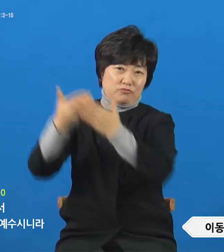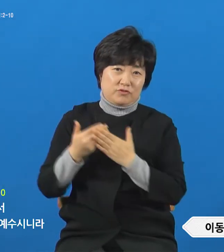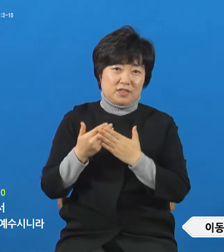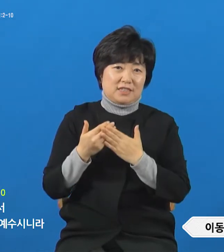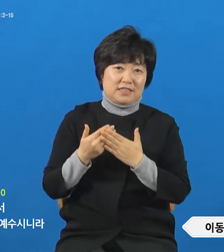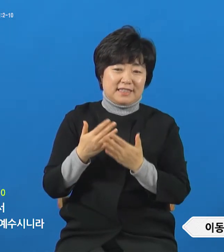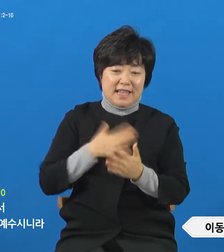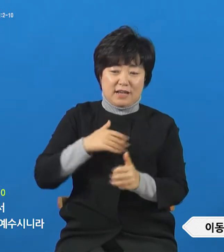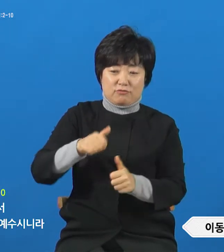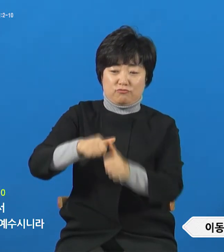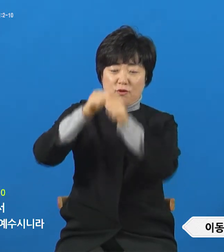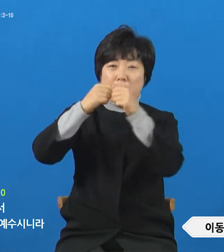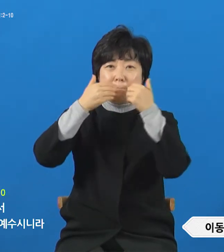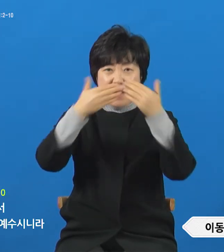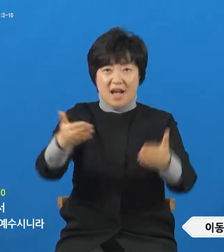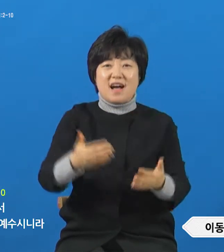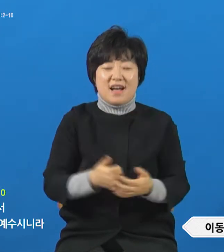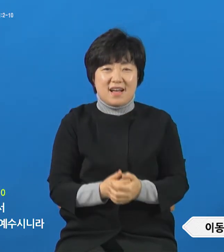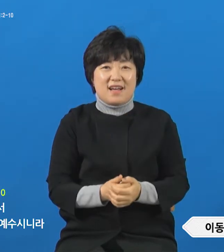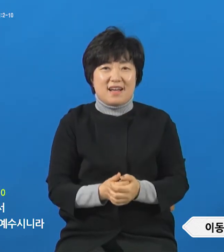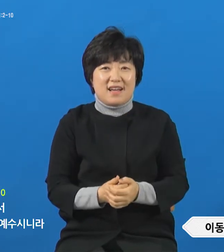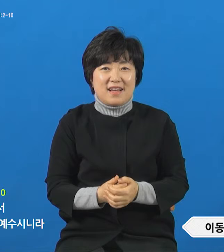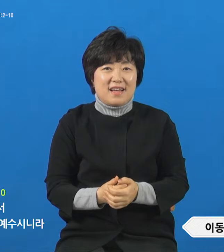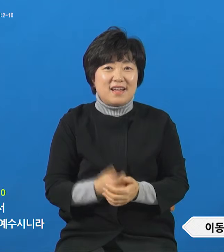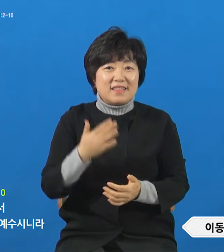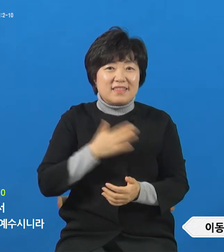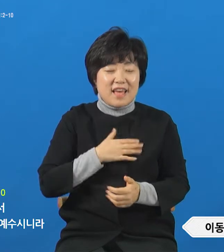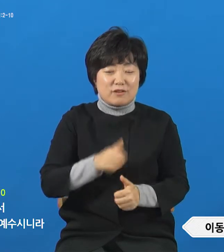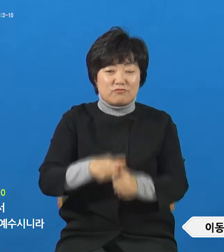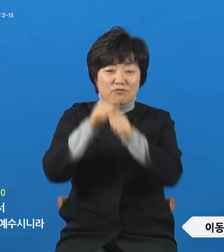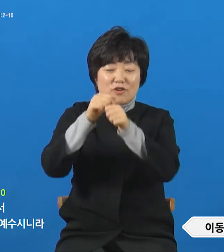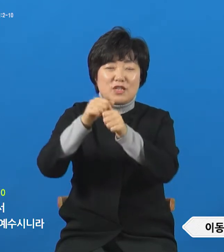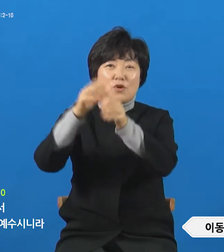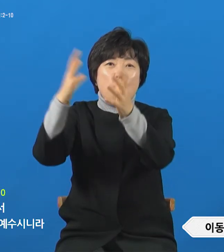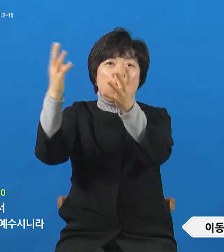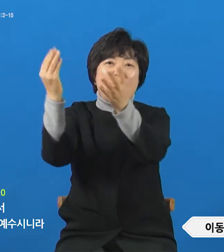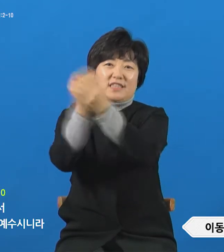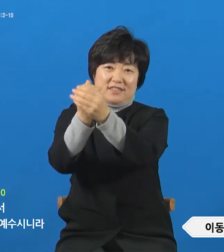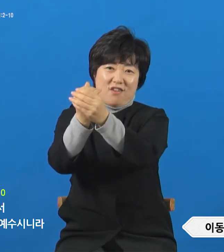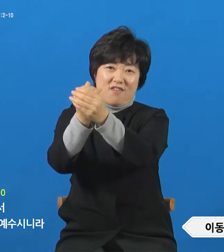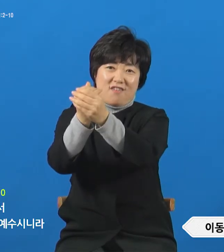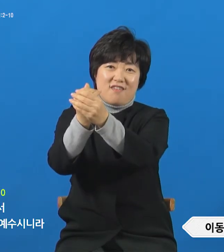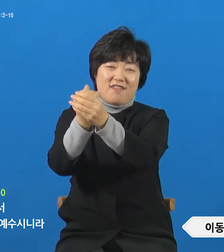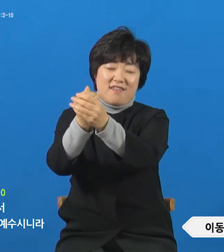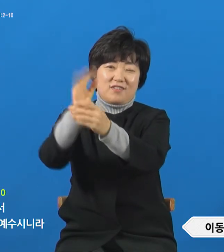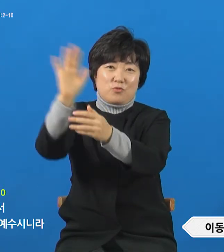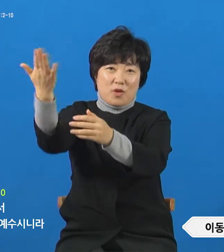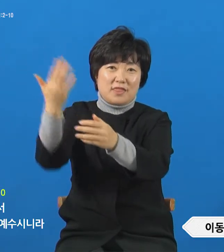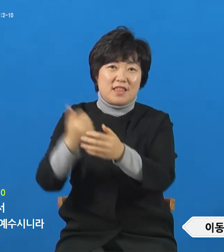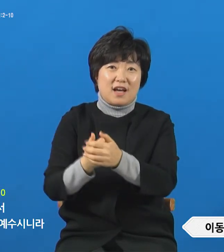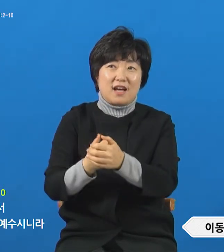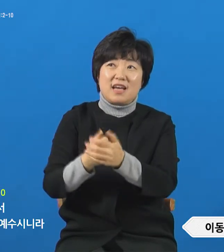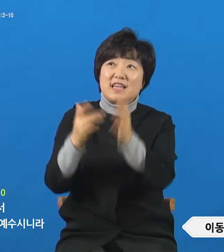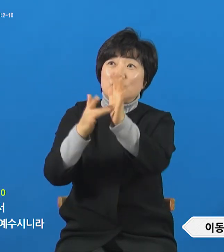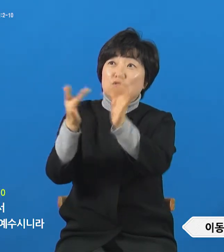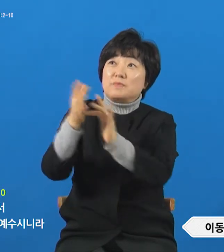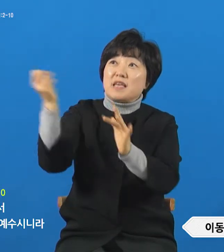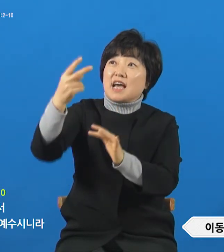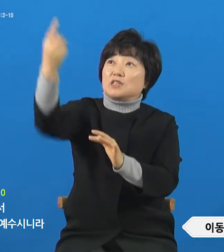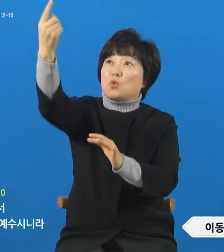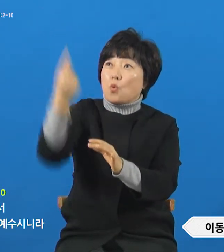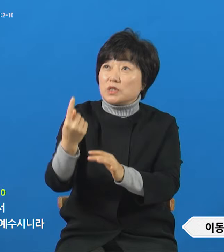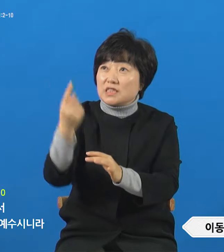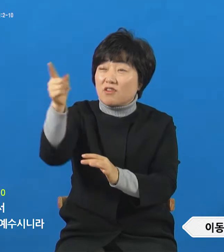우리의 구원이 보장된다. 그 정도가 아니라 우리의 구원이 완성된다. 그래서 주님의 다시 오심은